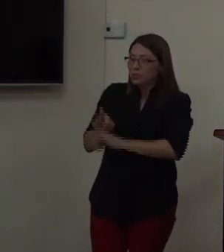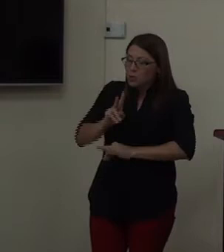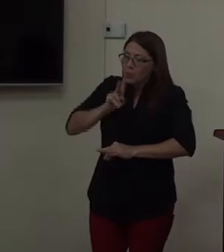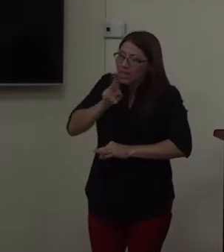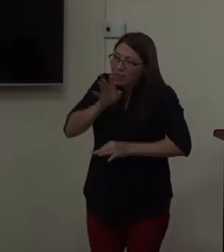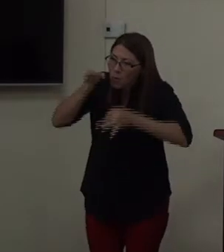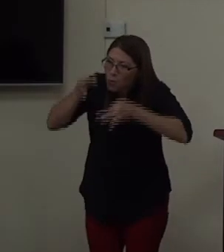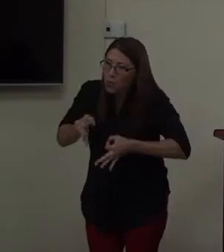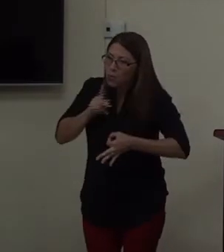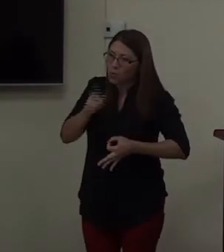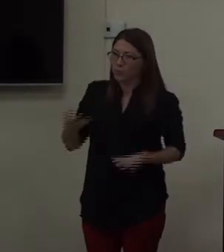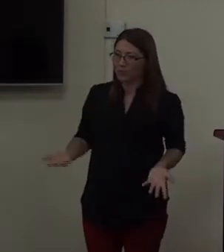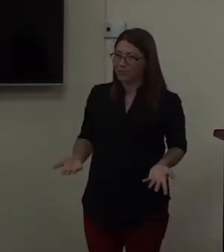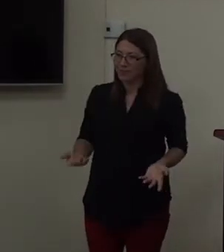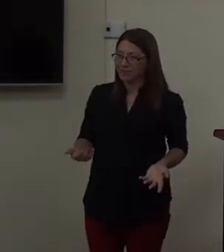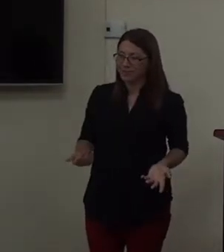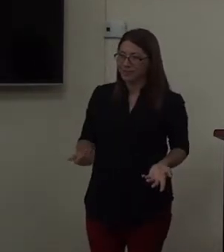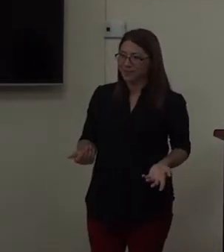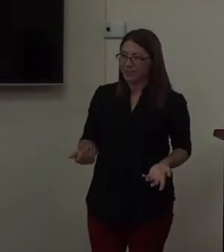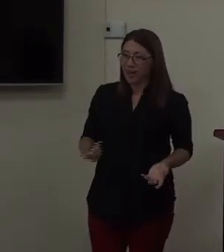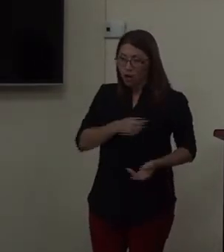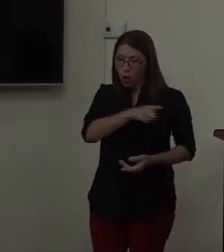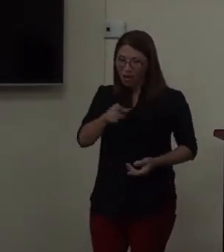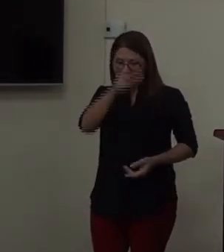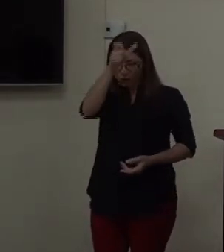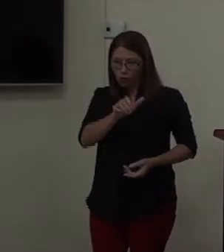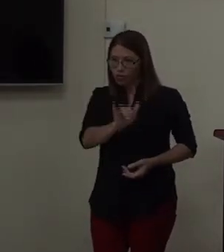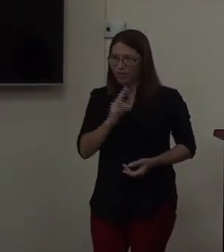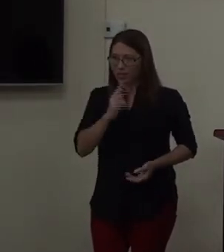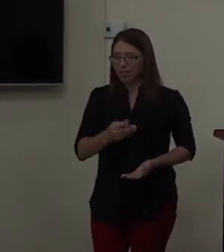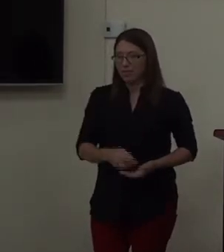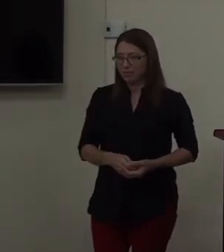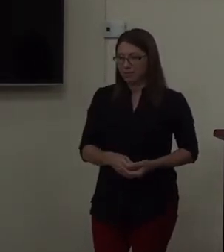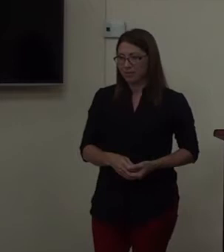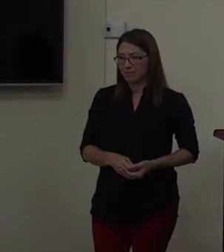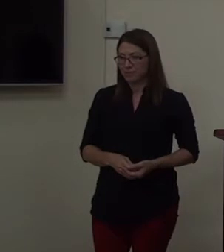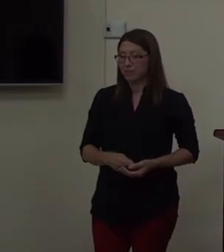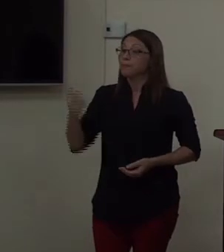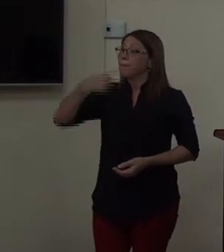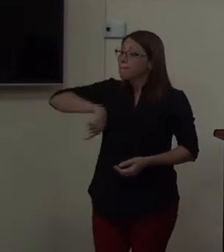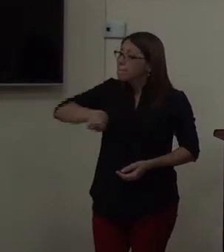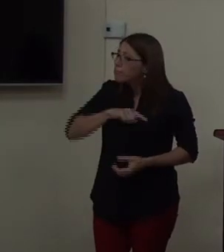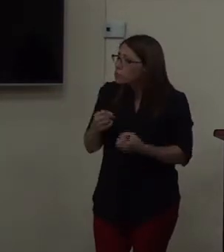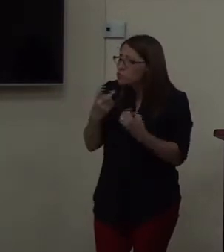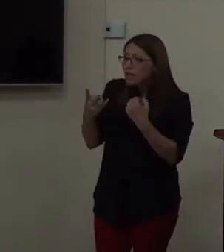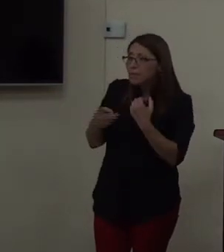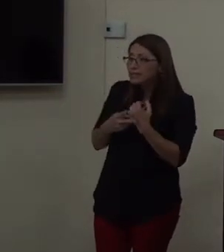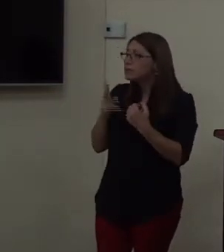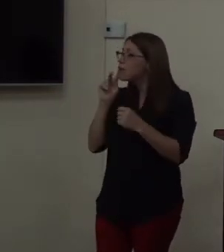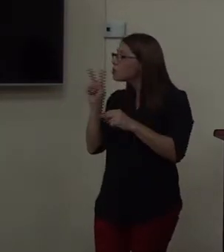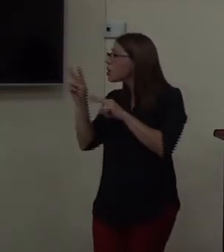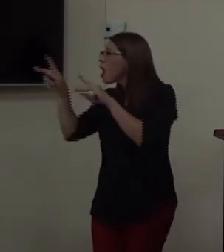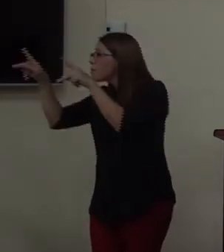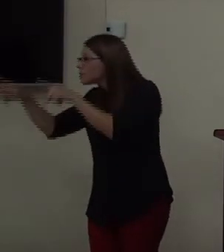y lo verdadero, ¿verdad? Lo que ellos son de verdad. Y nos encontramos muchas veces hablantes que ya